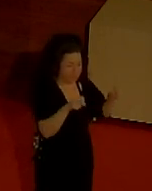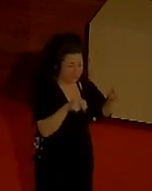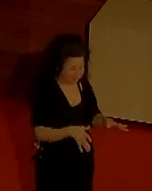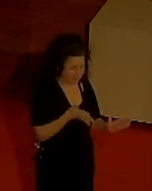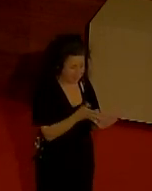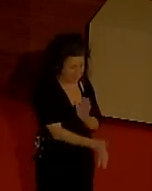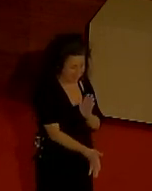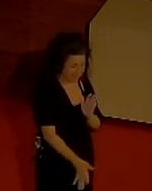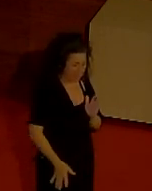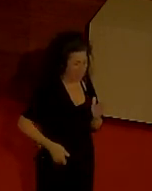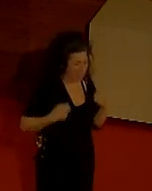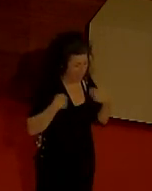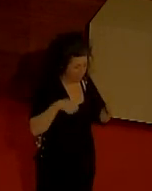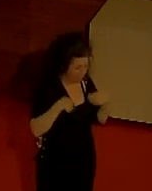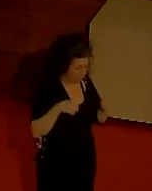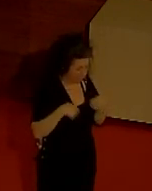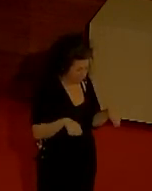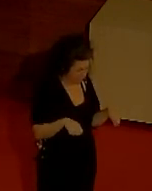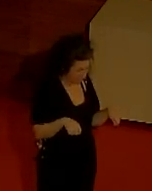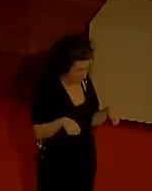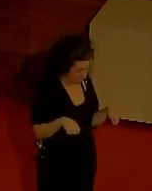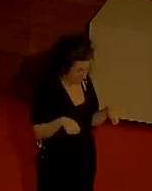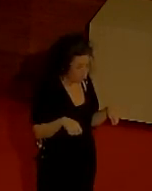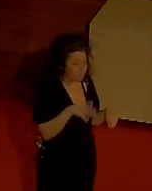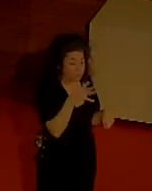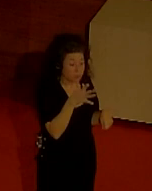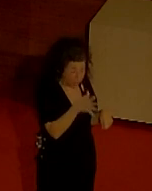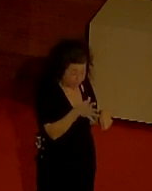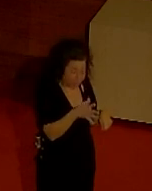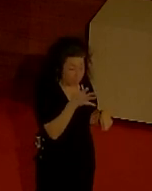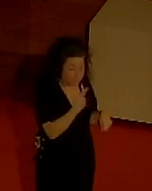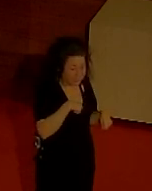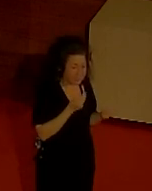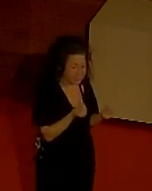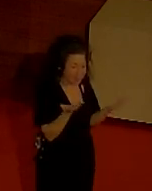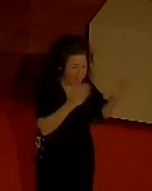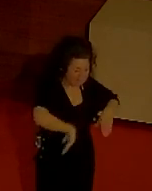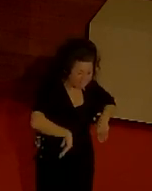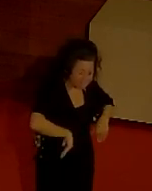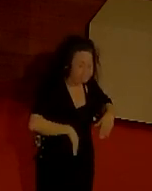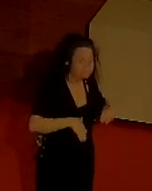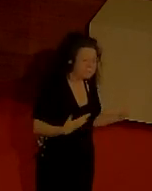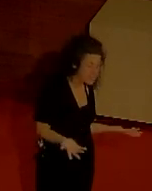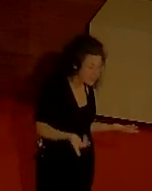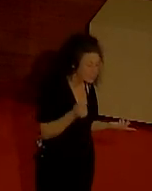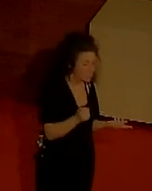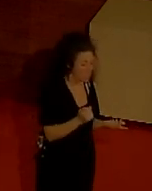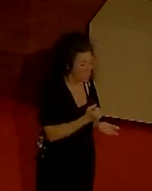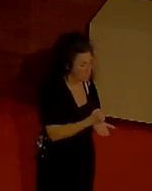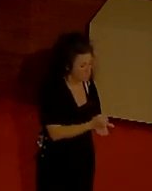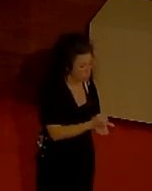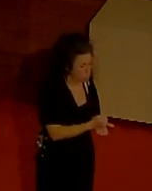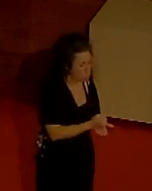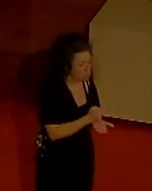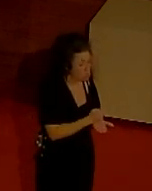lo podemos permitir. ¿Por qué? Porque no tenemos dinero. No tenemos dinero, entonces solo tenemos suscripciones, más de